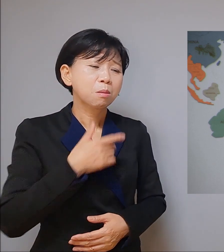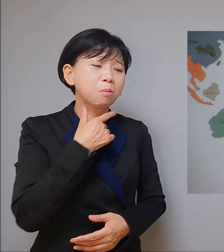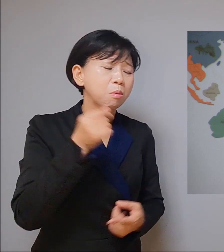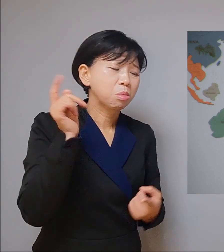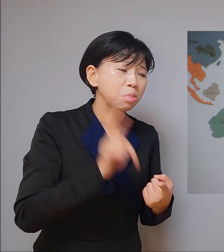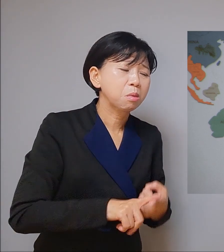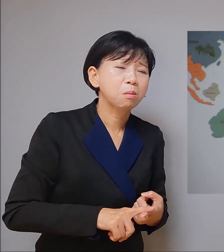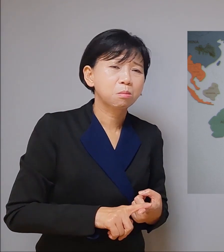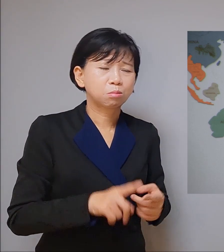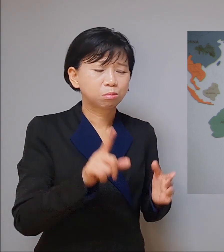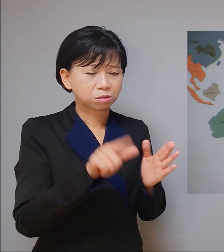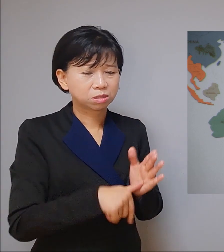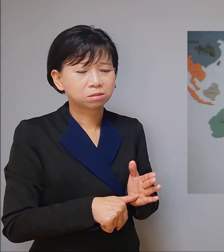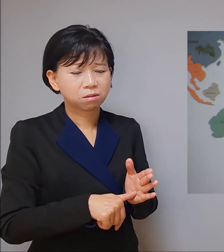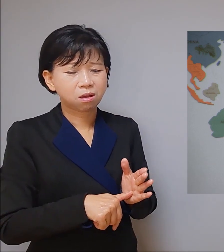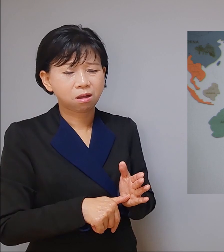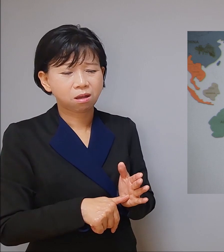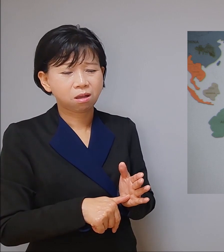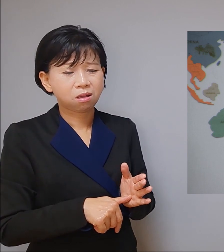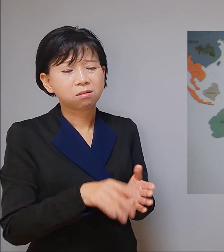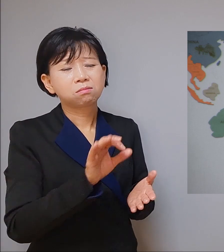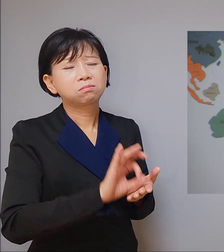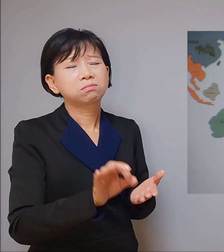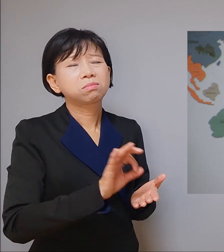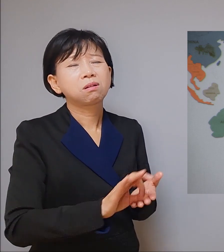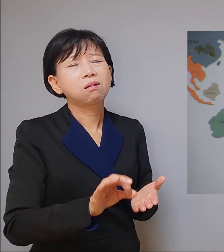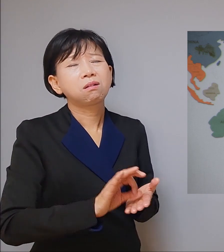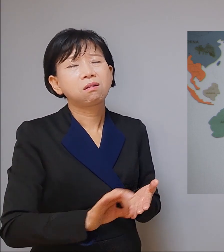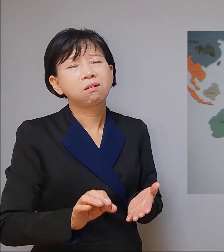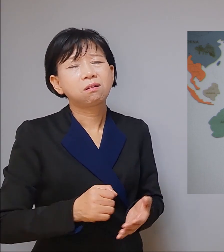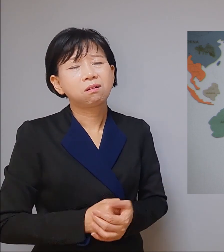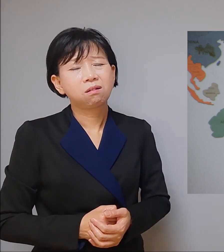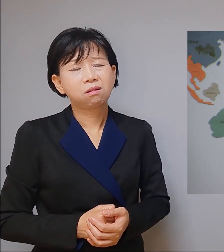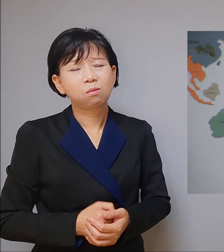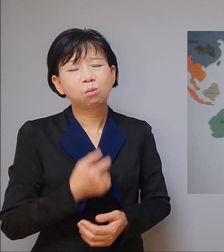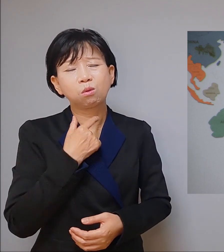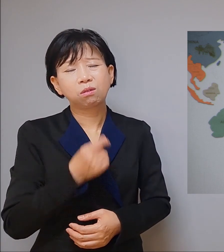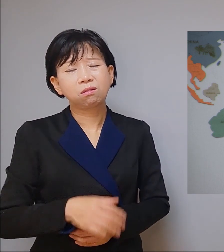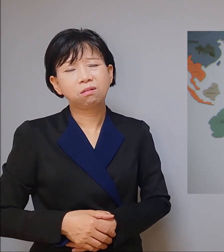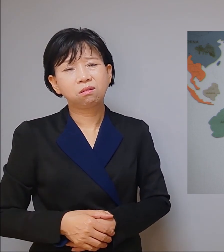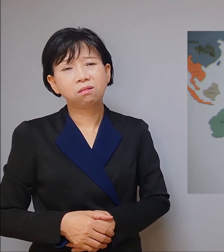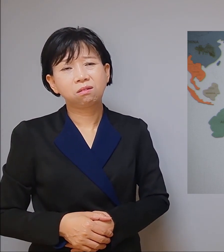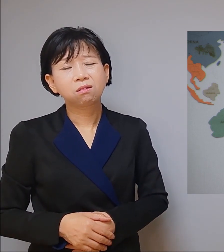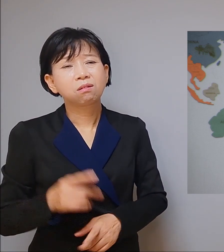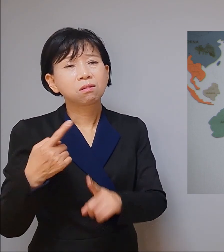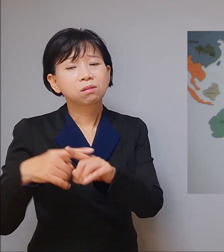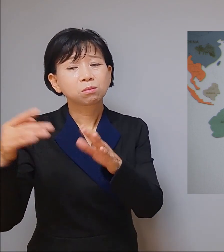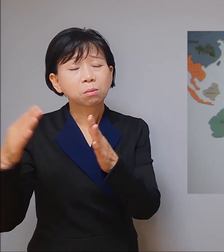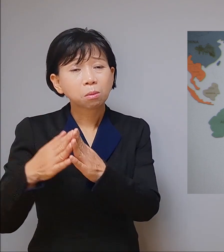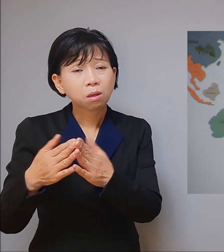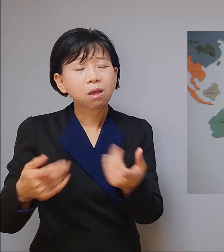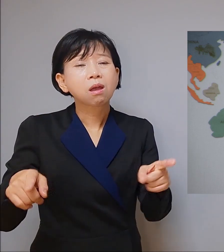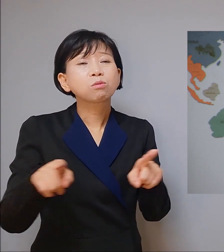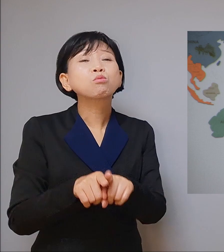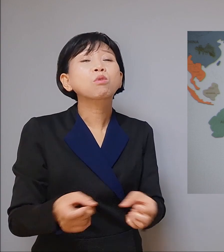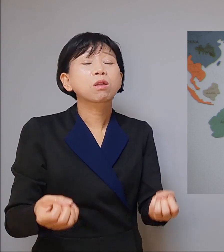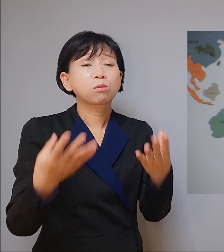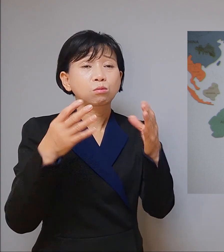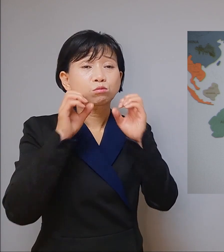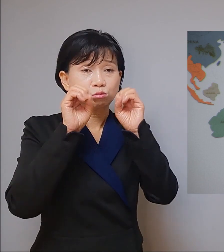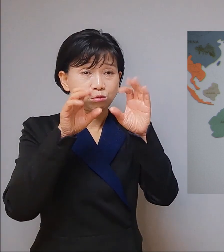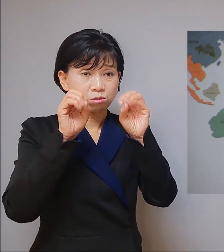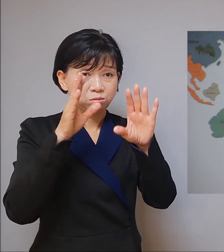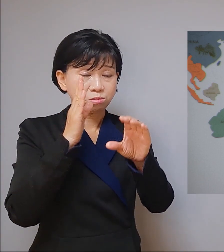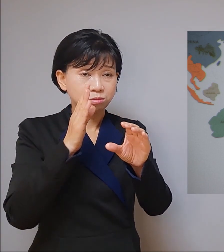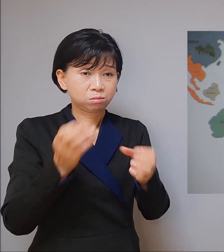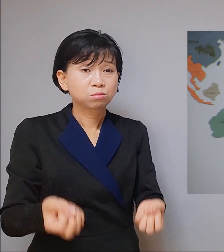시간과 돈을 쓰면서 마음대로 각자 살려고 하는 거죠. 요즘 우리 교회가 투게더 기간 중입니다.